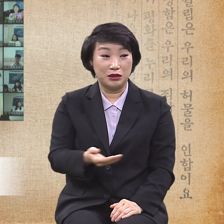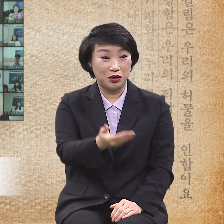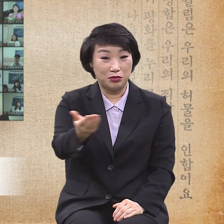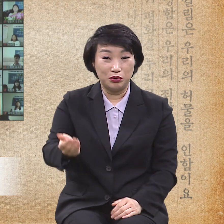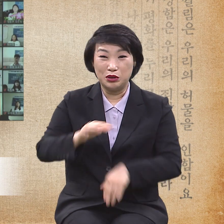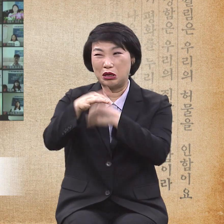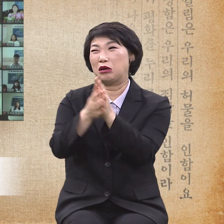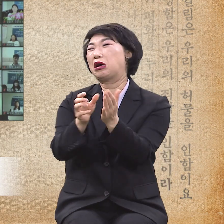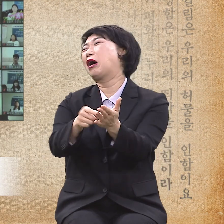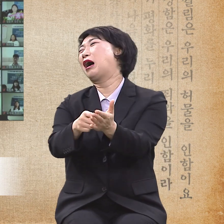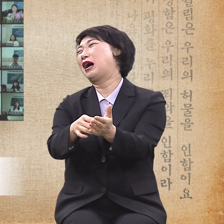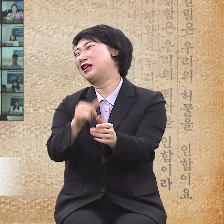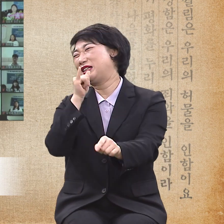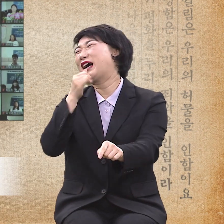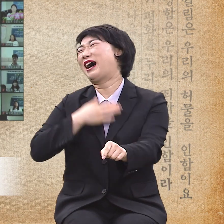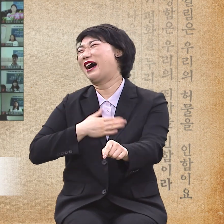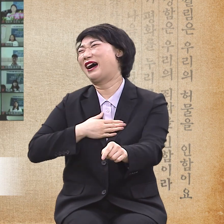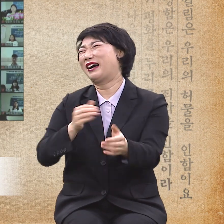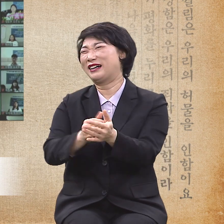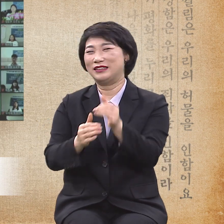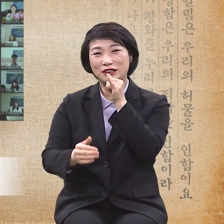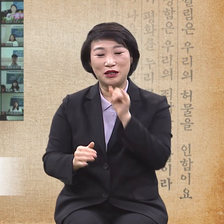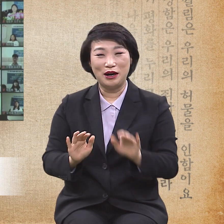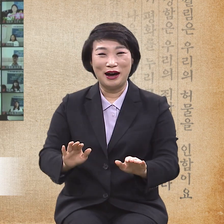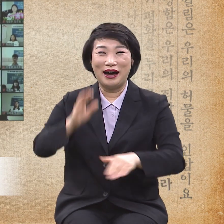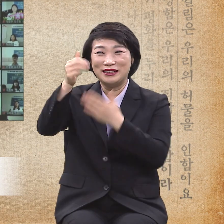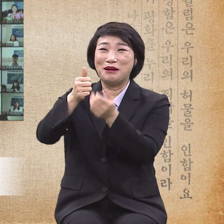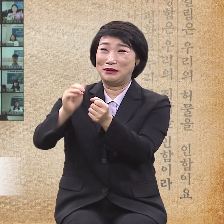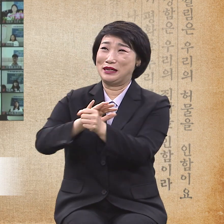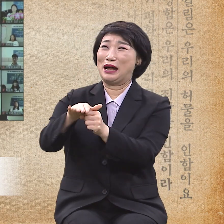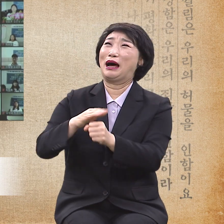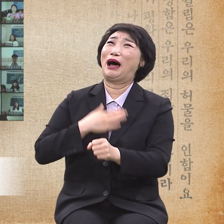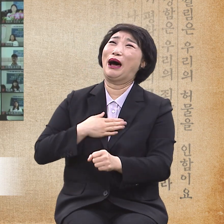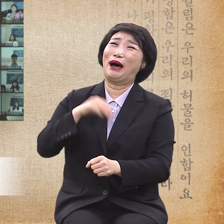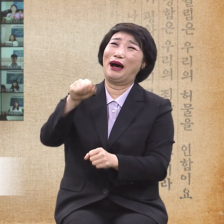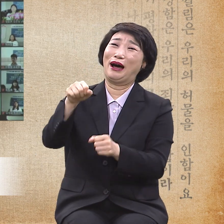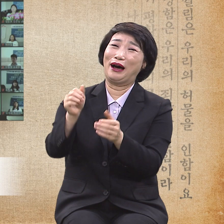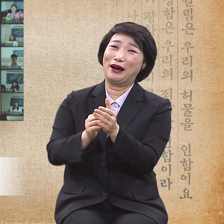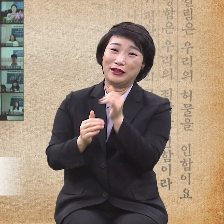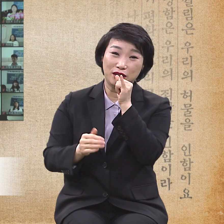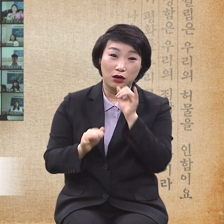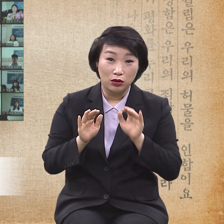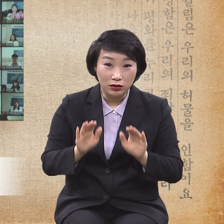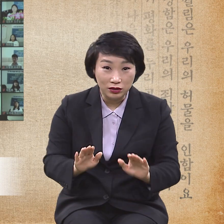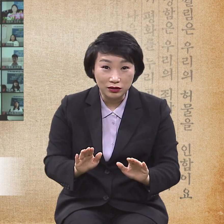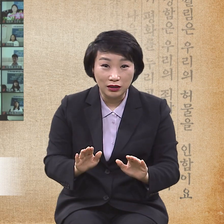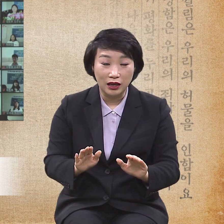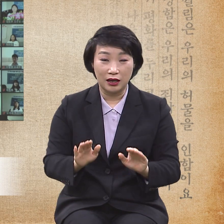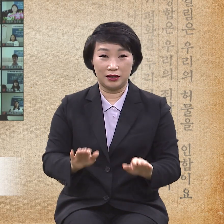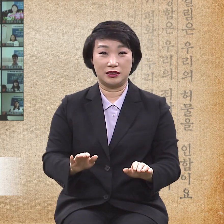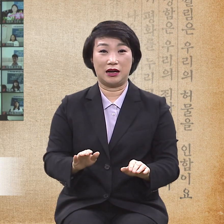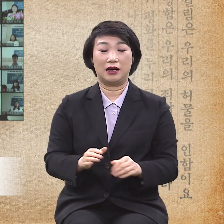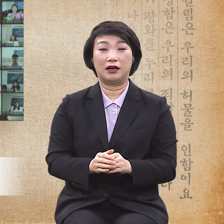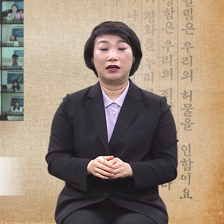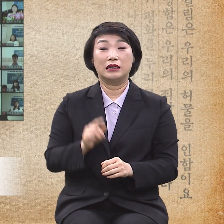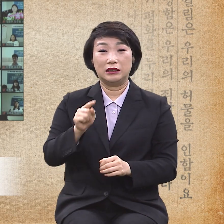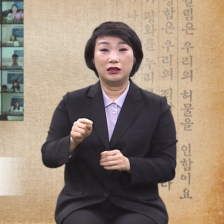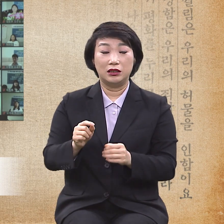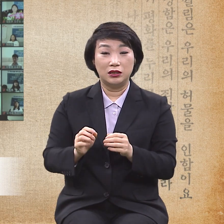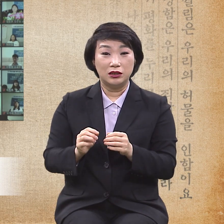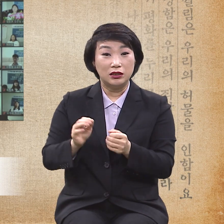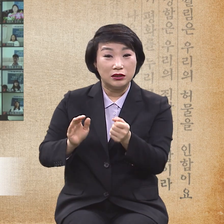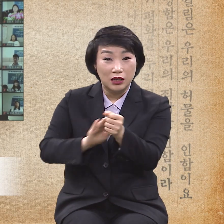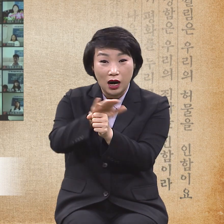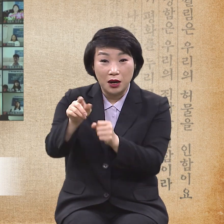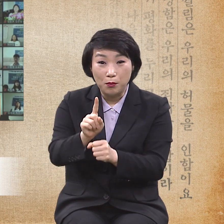성경에 있는 얘기 아니야. 하나님만 사랑이시대. 그런데 이 사랑을